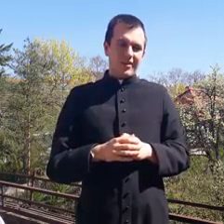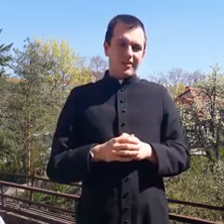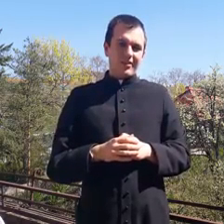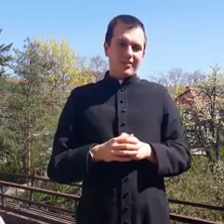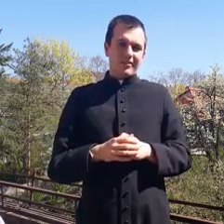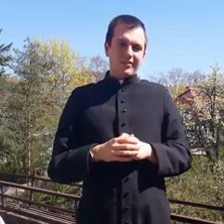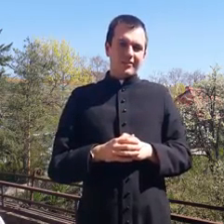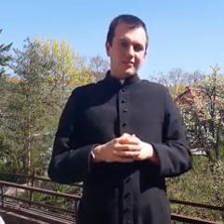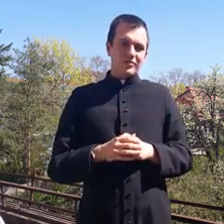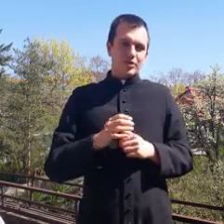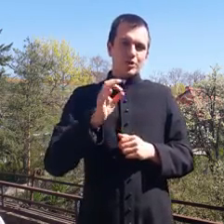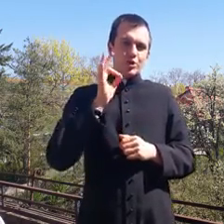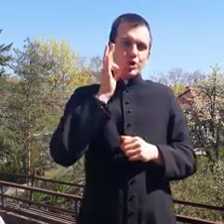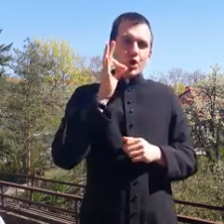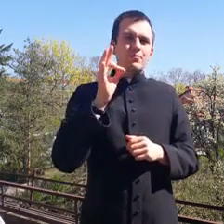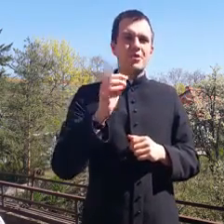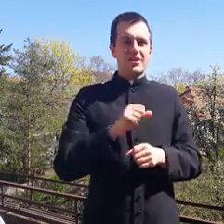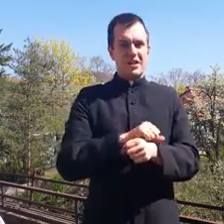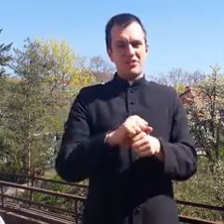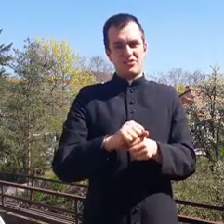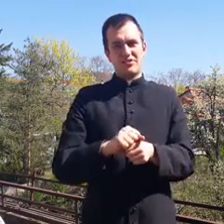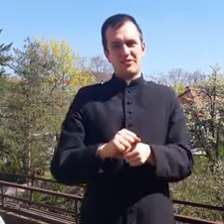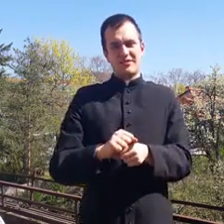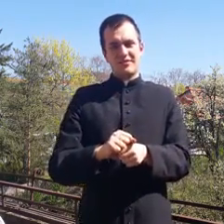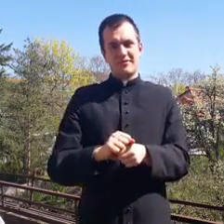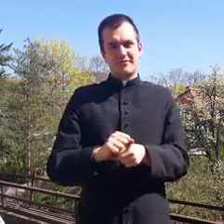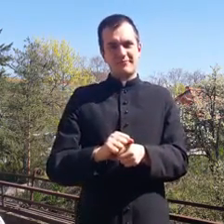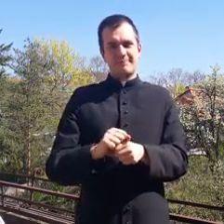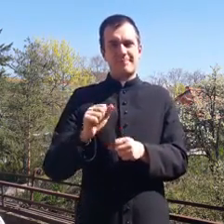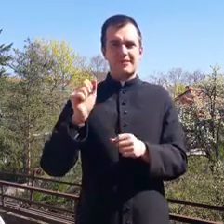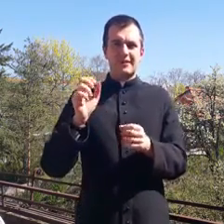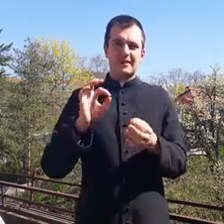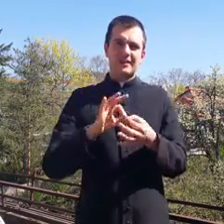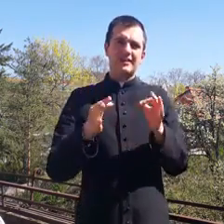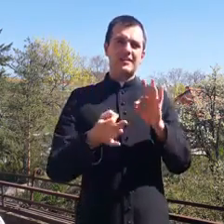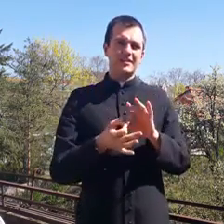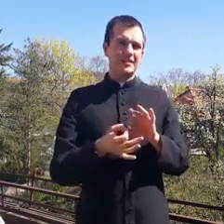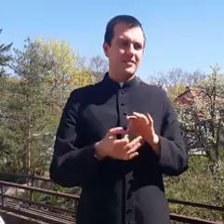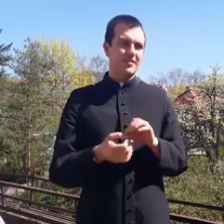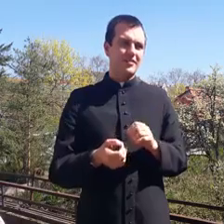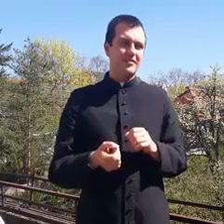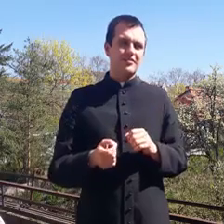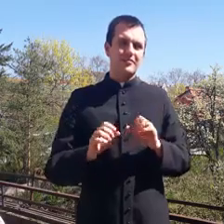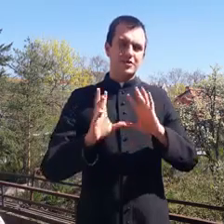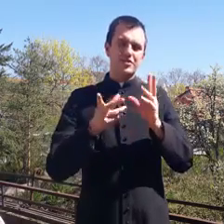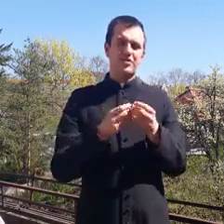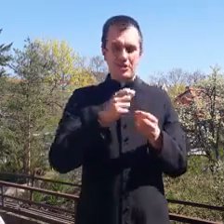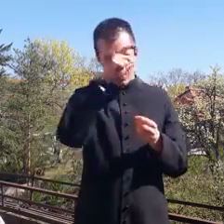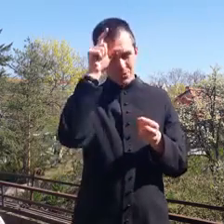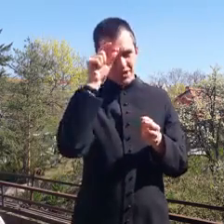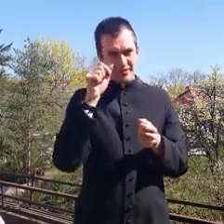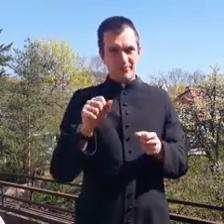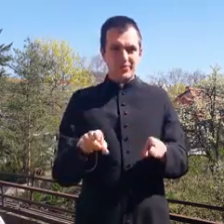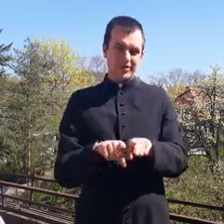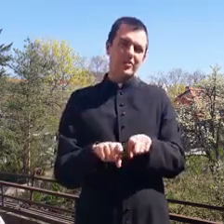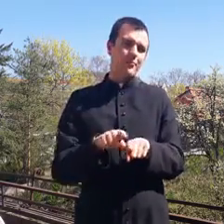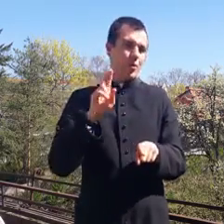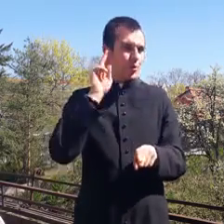cześć dobrze jest gdy wszyscy ludzie tak samo